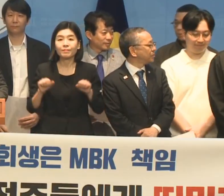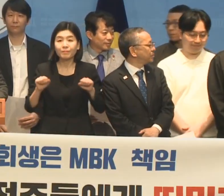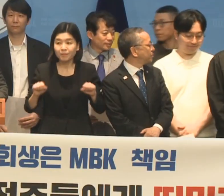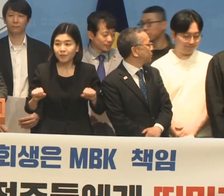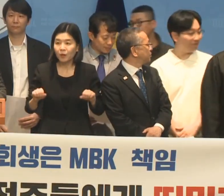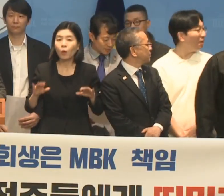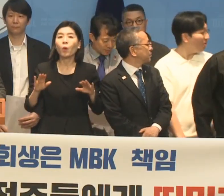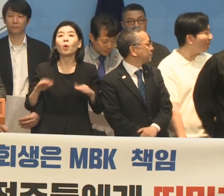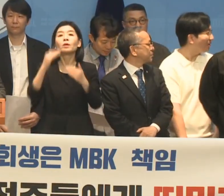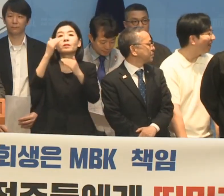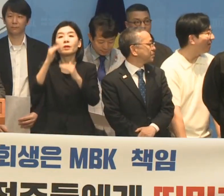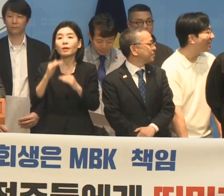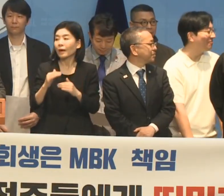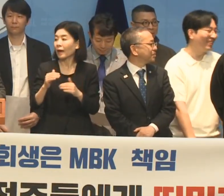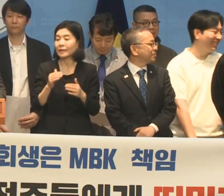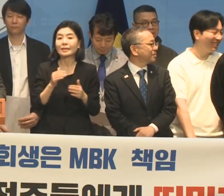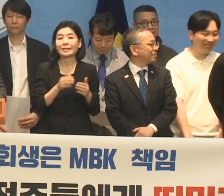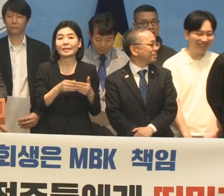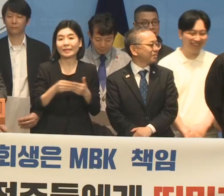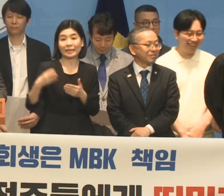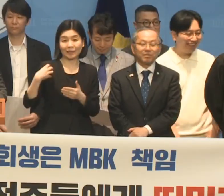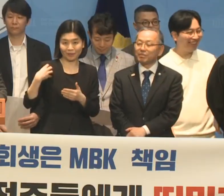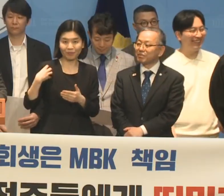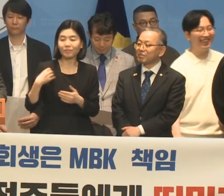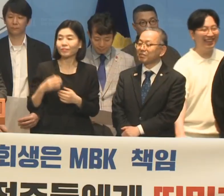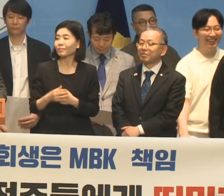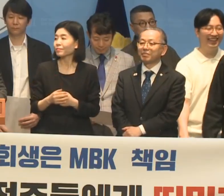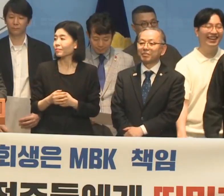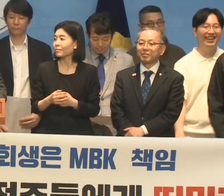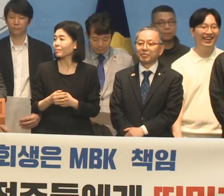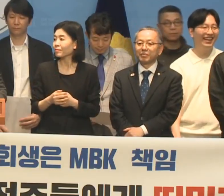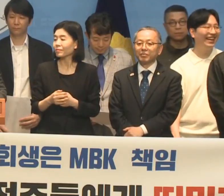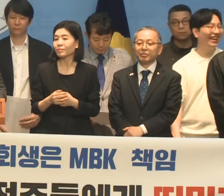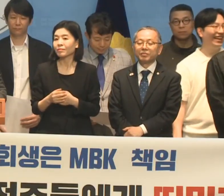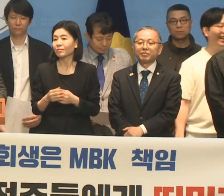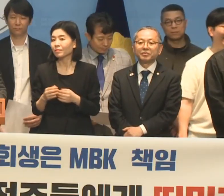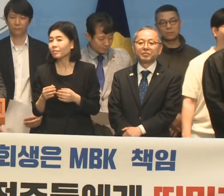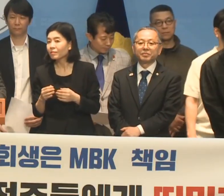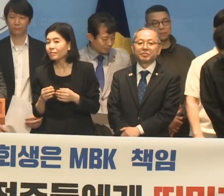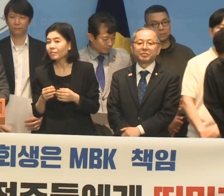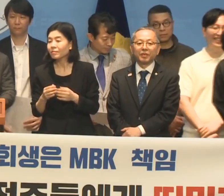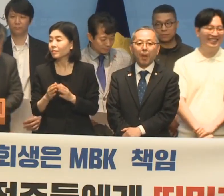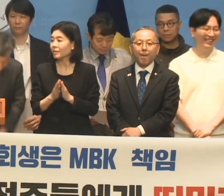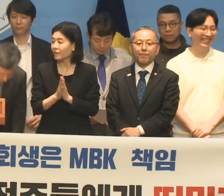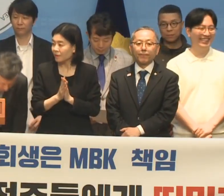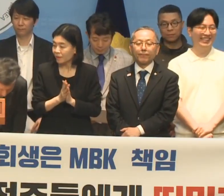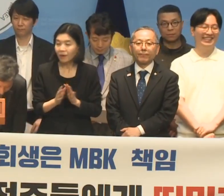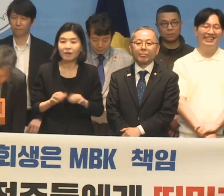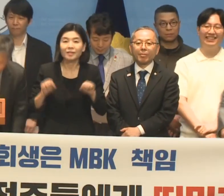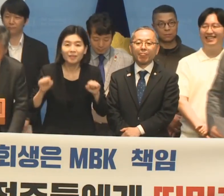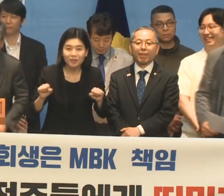오늘 기자회견 진행을 맡게 된 한국중소상인 자영업자 총연합회 상임위장 방기용입니다.